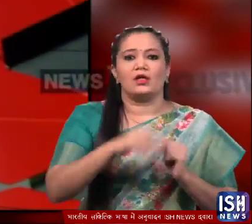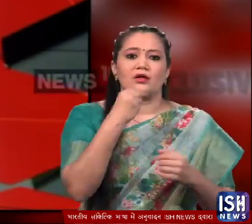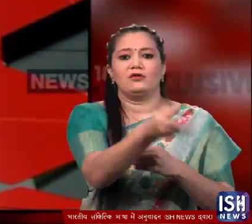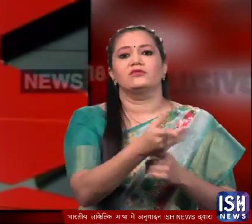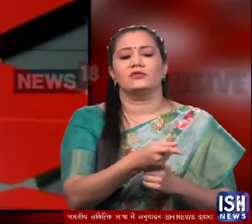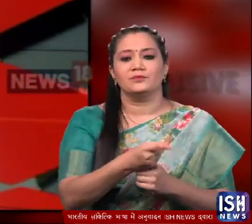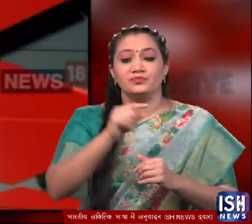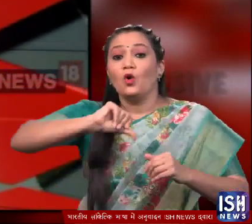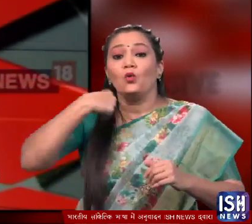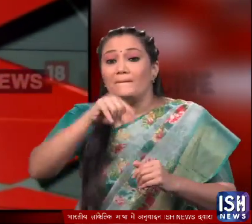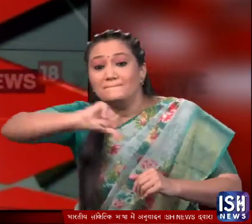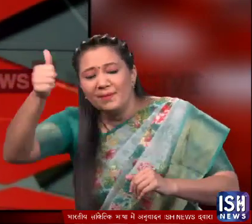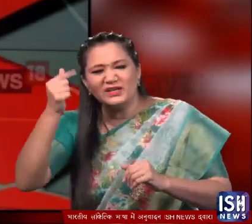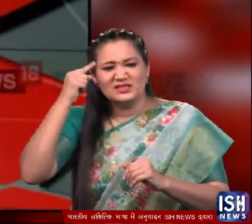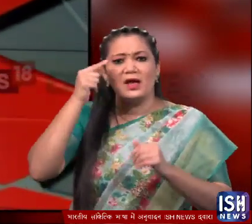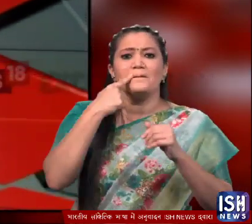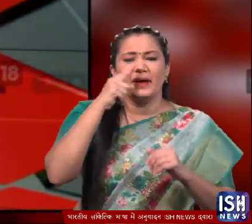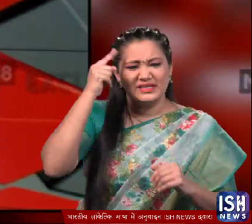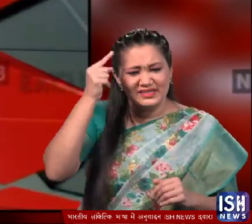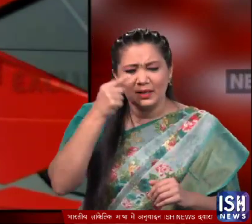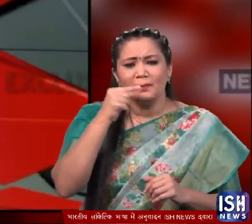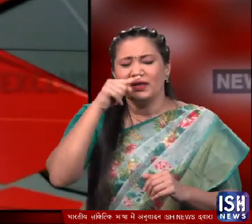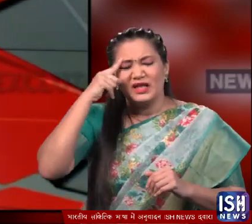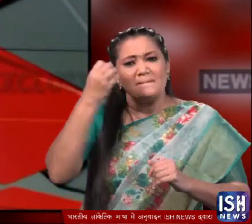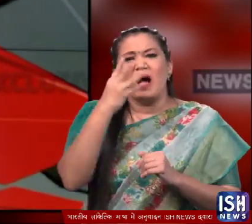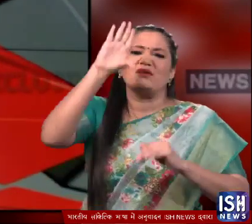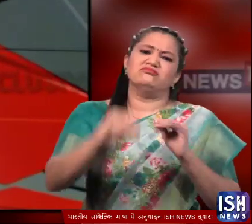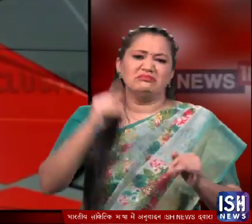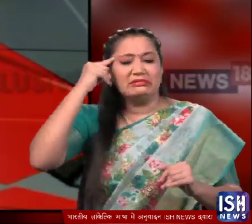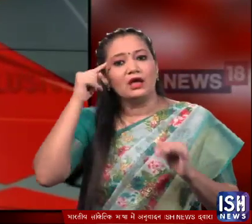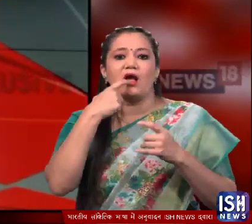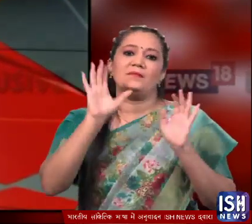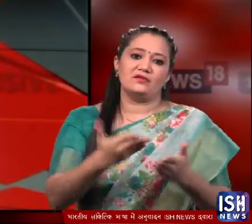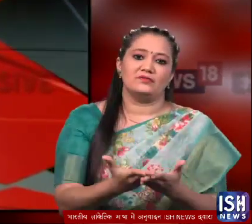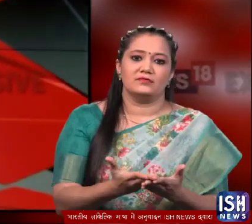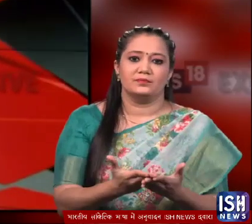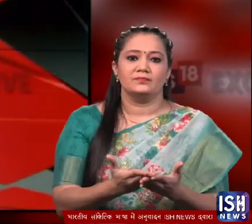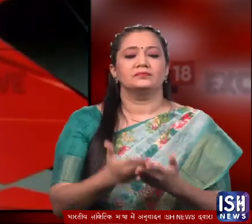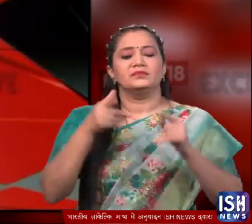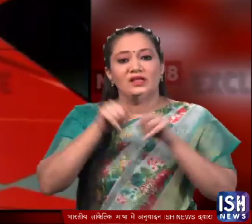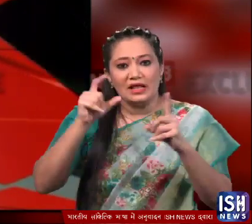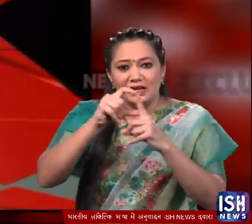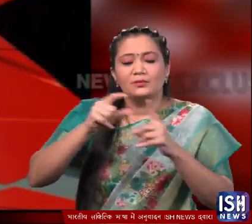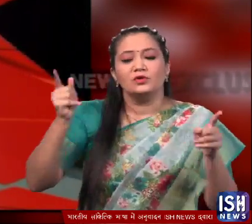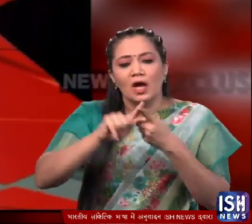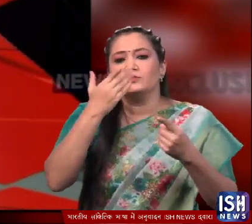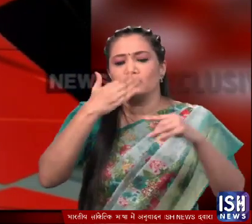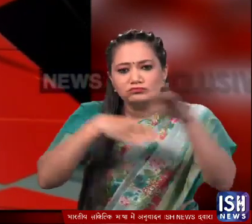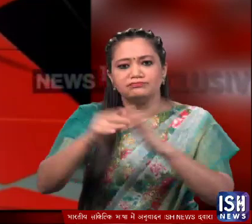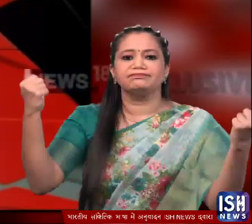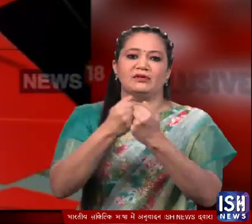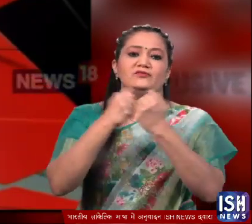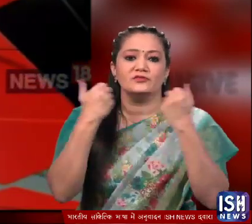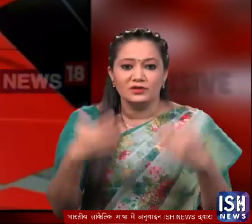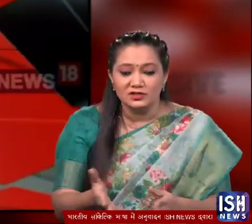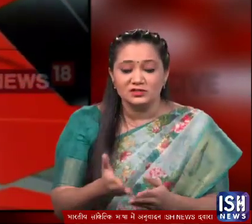कर दिया, जबकि जो पास हो गए उनके अभिभावकों को नंबर कम मिलने की शिकायत है, जिसकी वजह से दानापुर के स्कूल में मारपीट